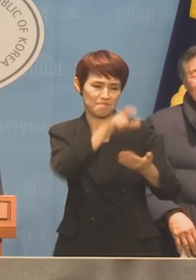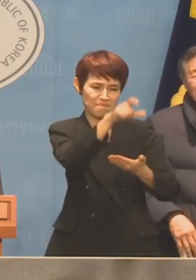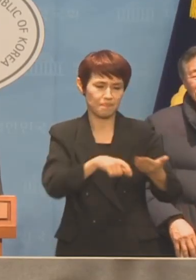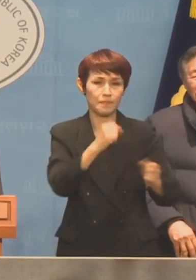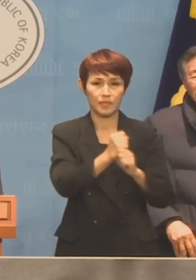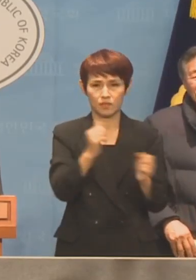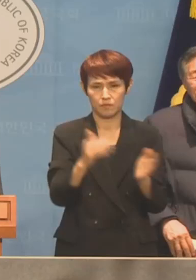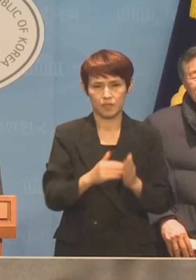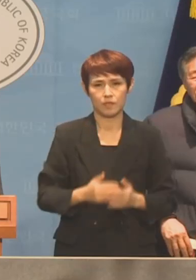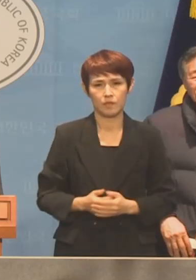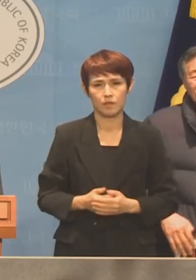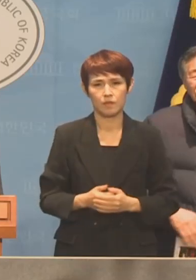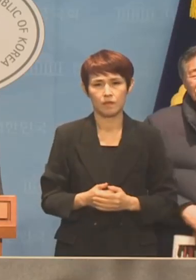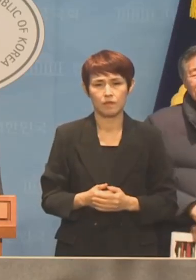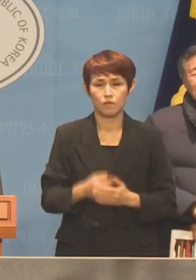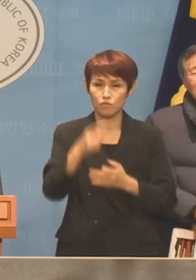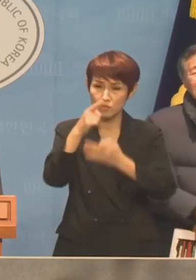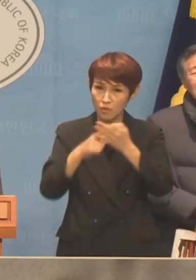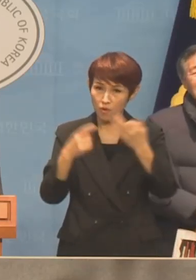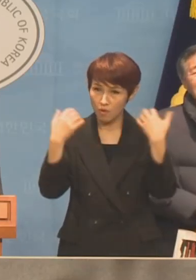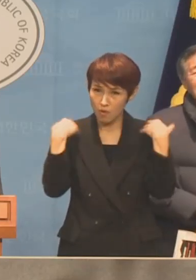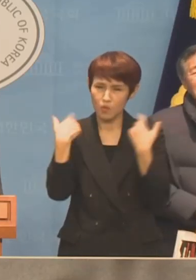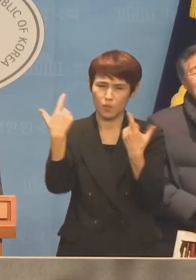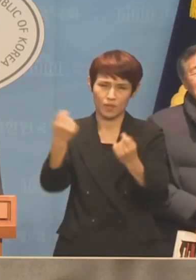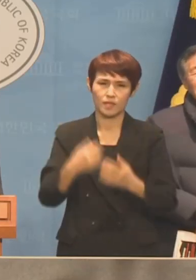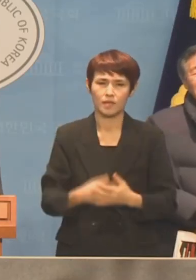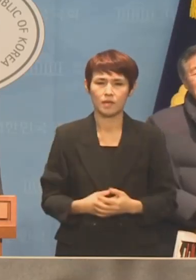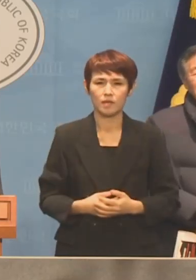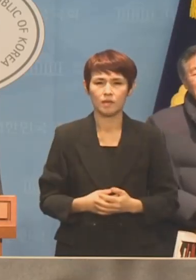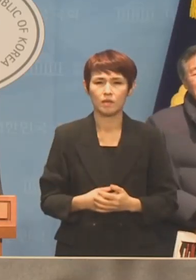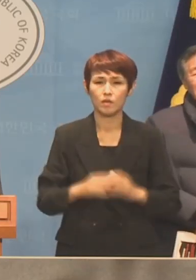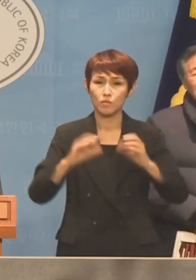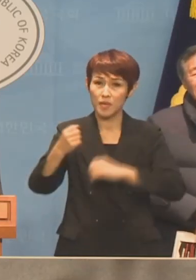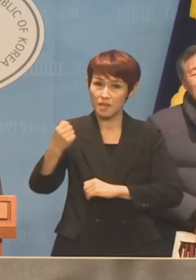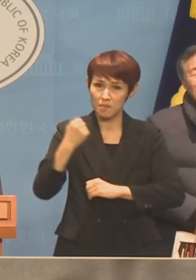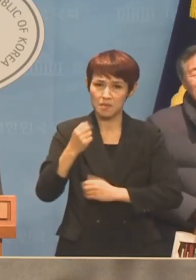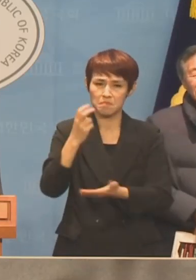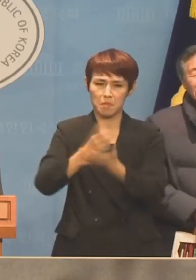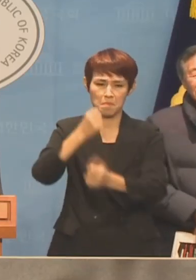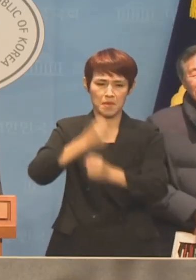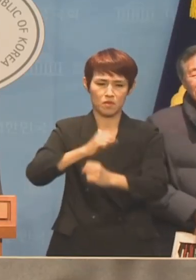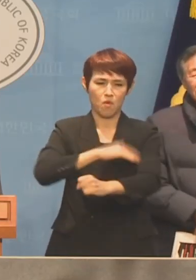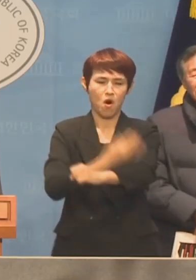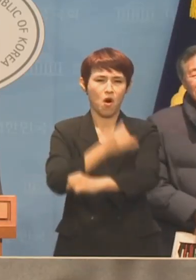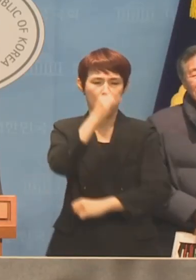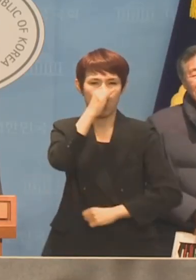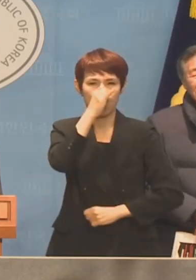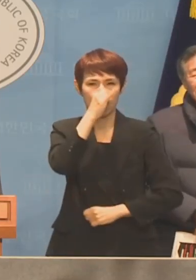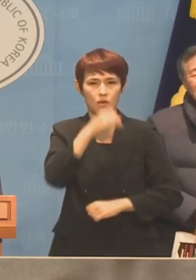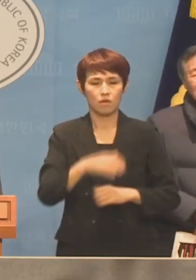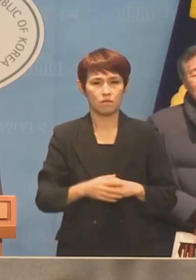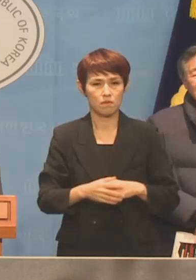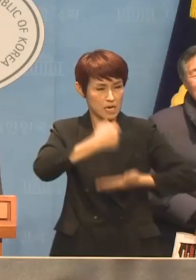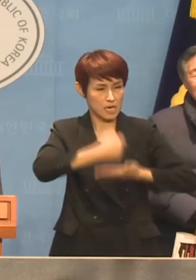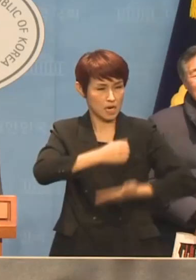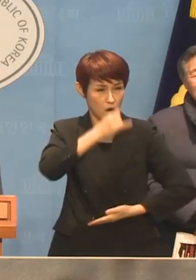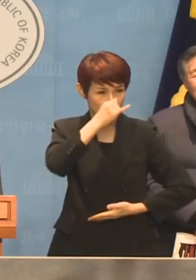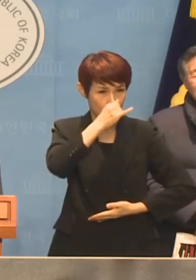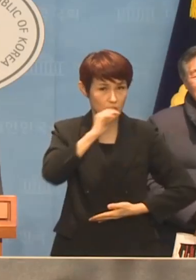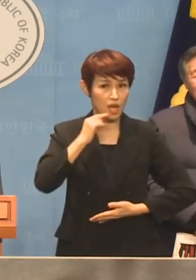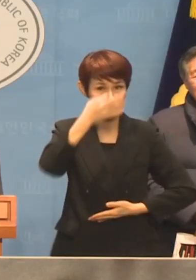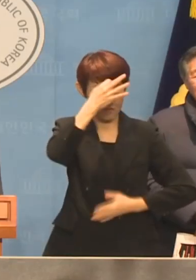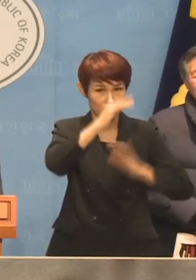역시 마찬가지였습니다. 국민의힘은 입법권을 행사하면서 정부의 비판적인 예술인들을 검열